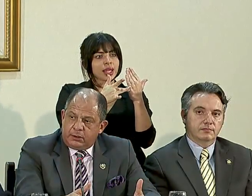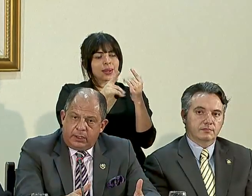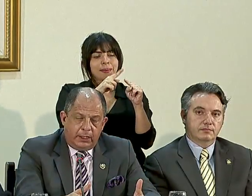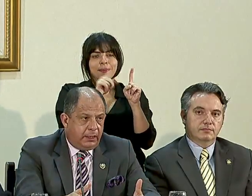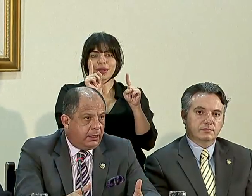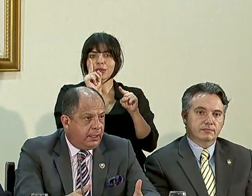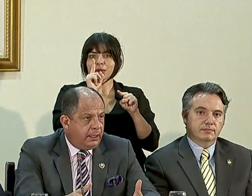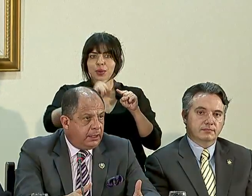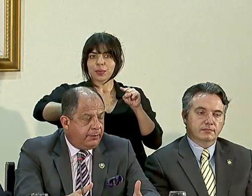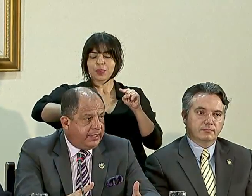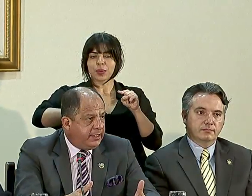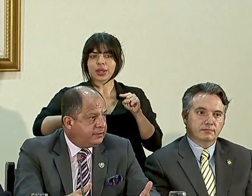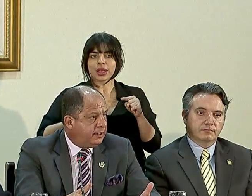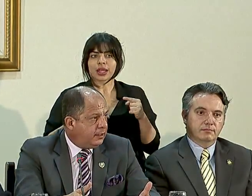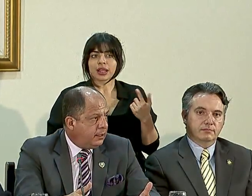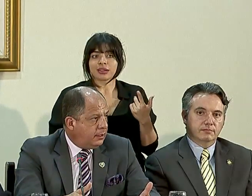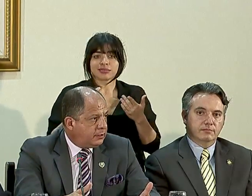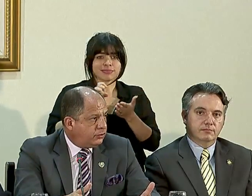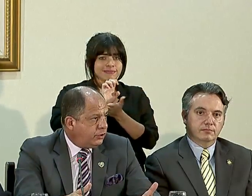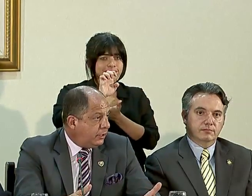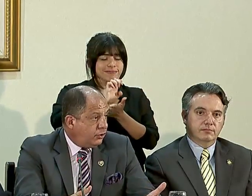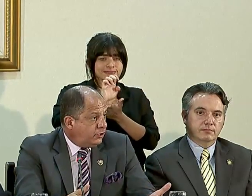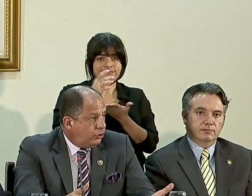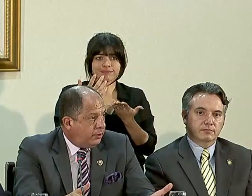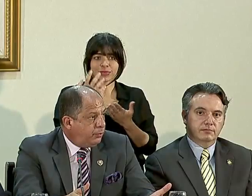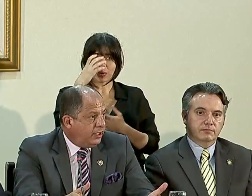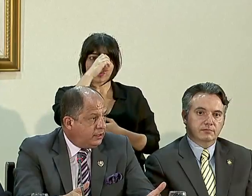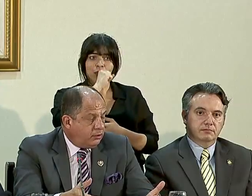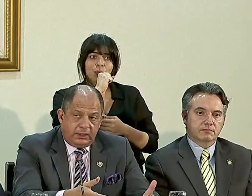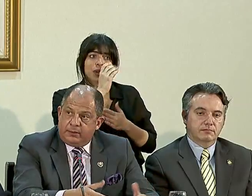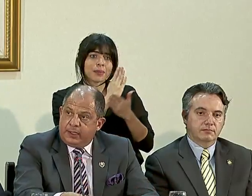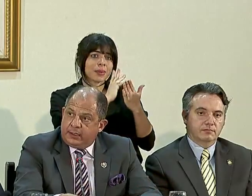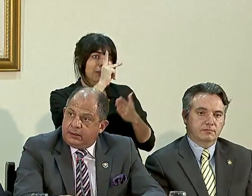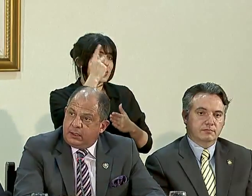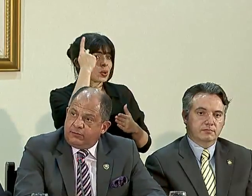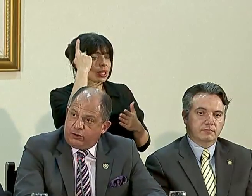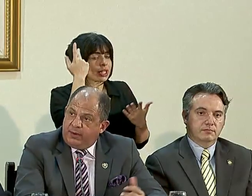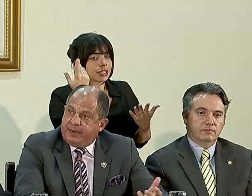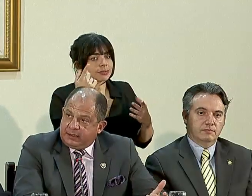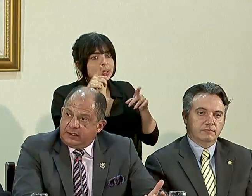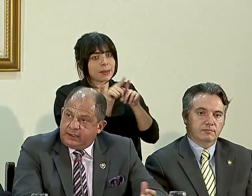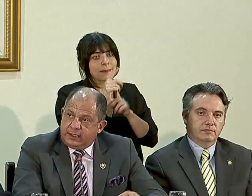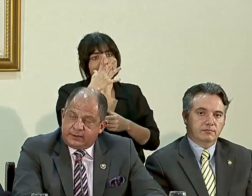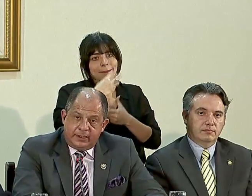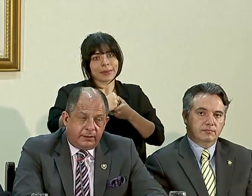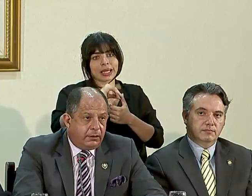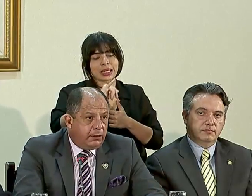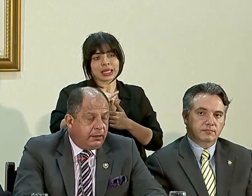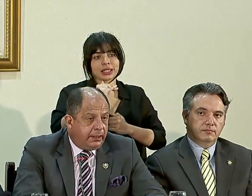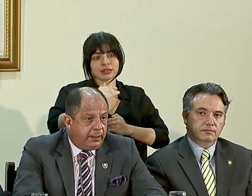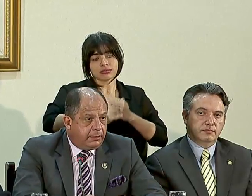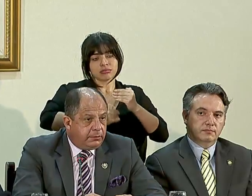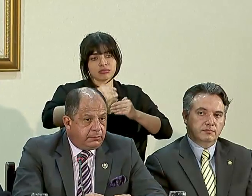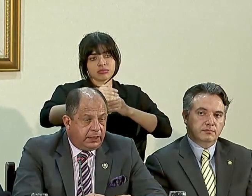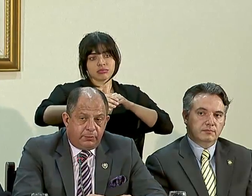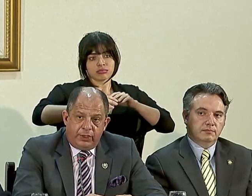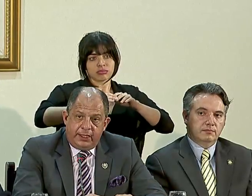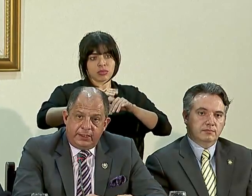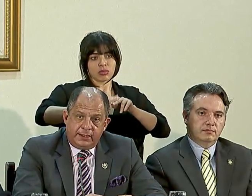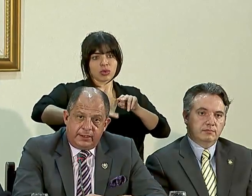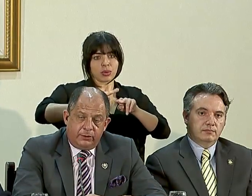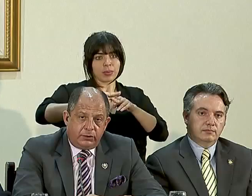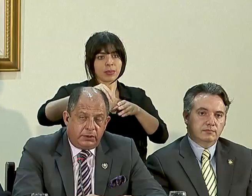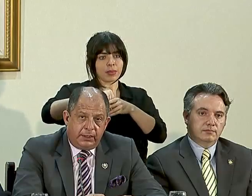pueden evadirse las consideraciones de orden político, que también forman parte del quehacer del